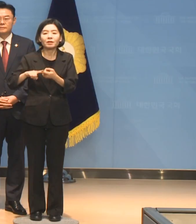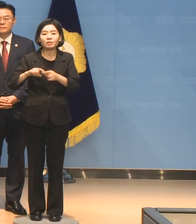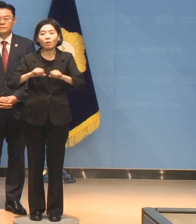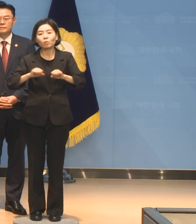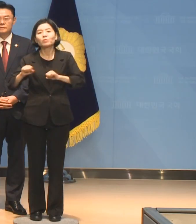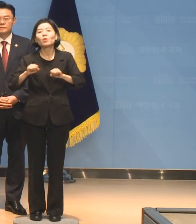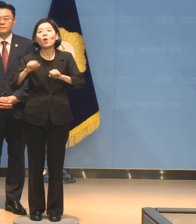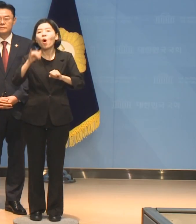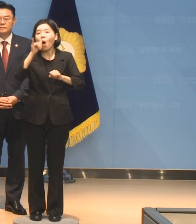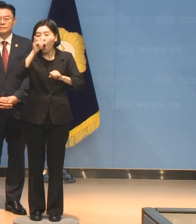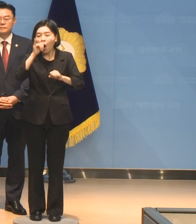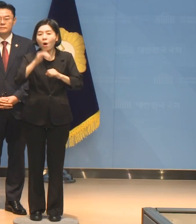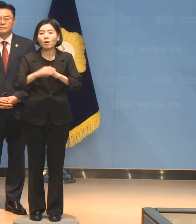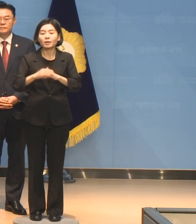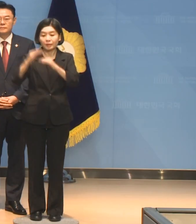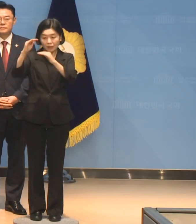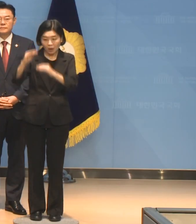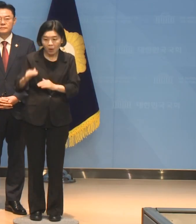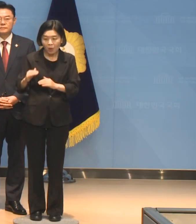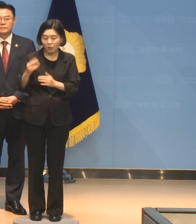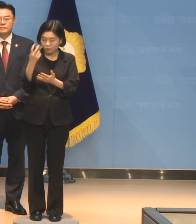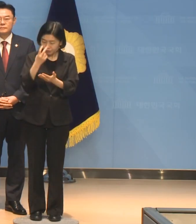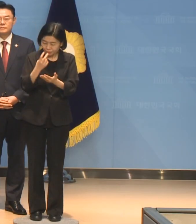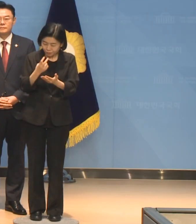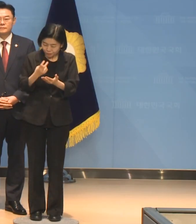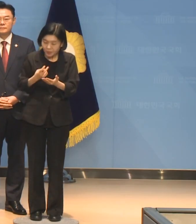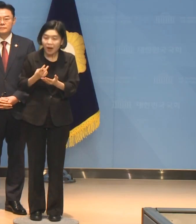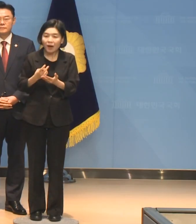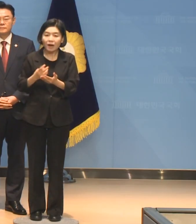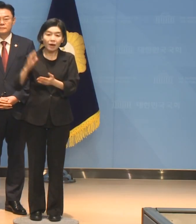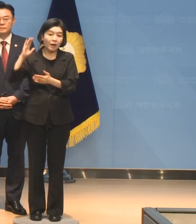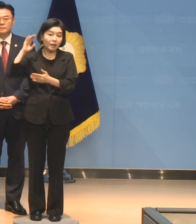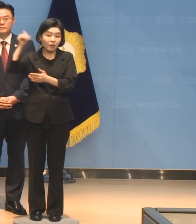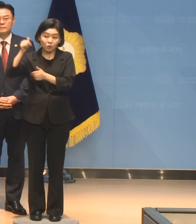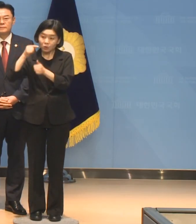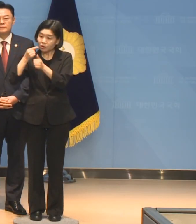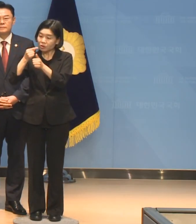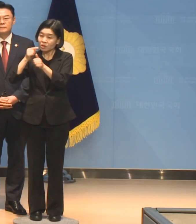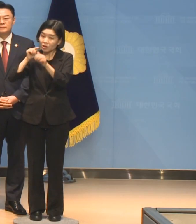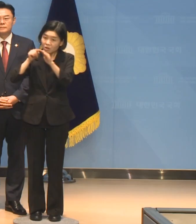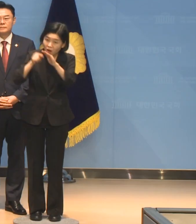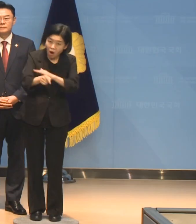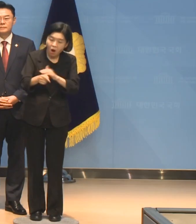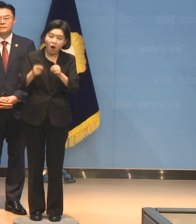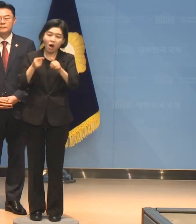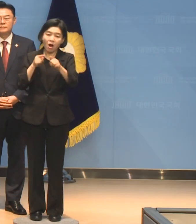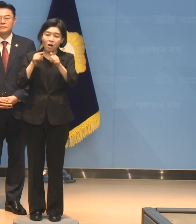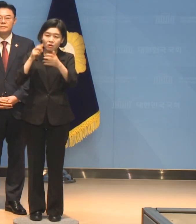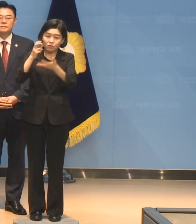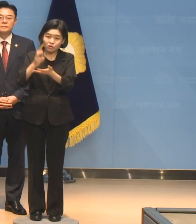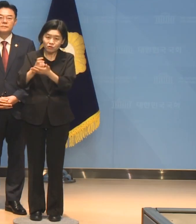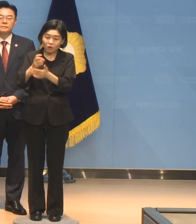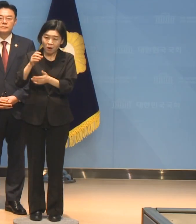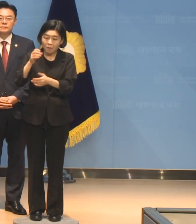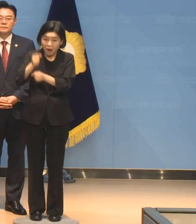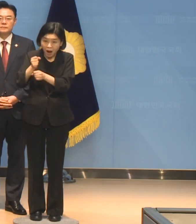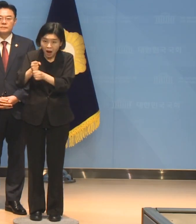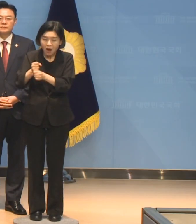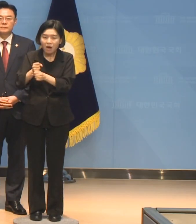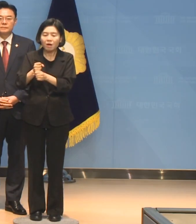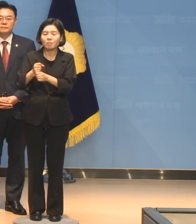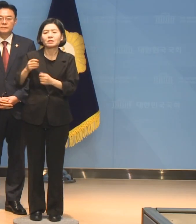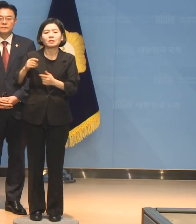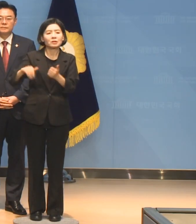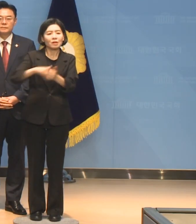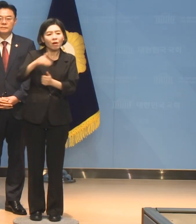있는데 내용들을 저희가 다 살펴봤는데 이걸 대통령령으로 규정할 경우에는 여러 가지 상황에 따라서 너무